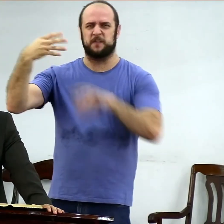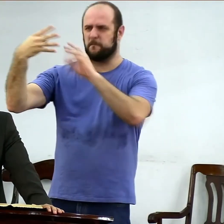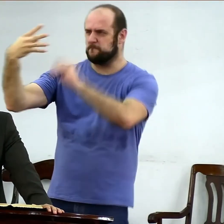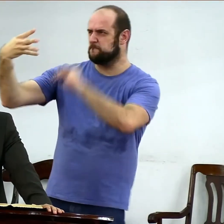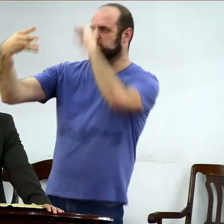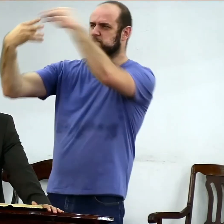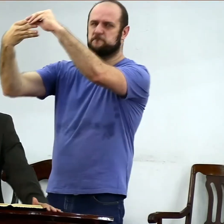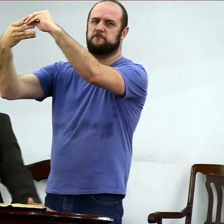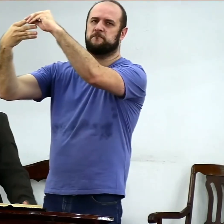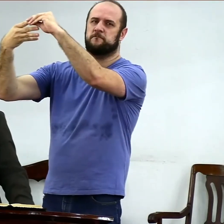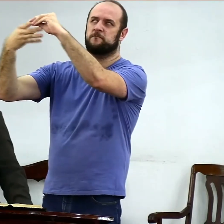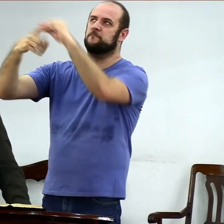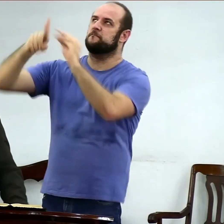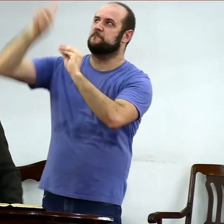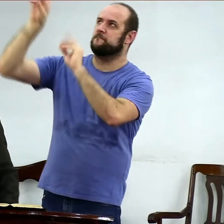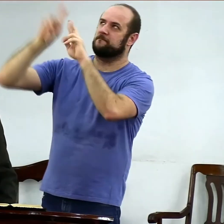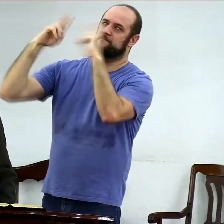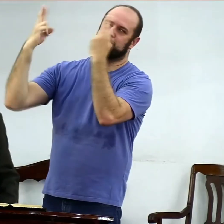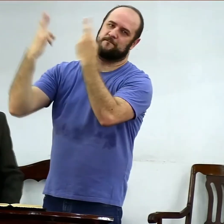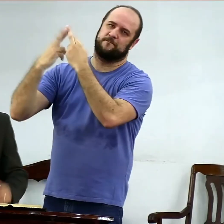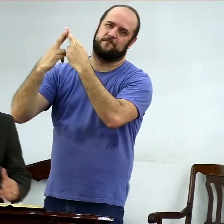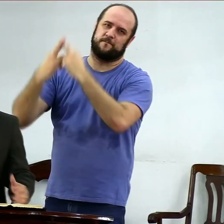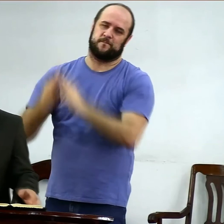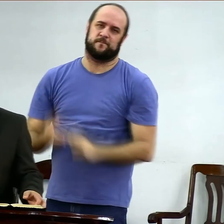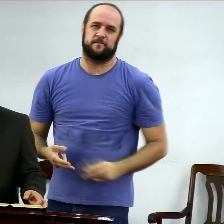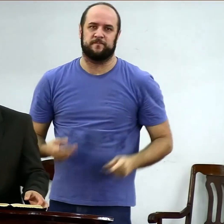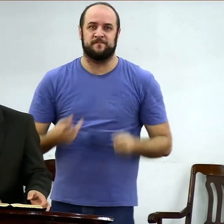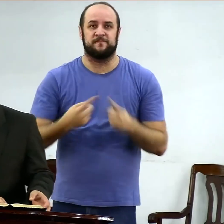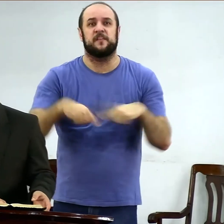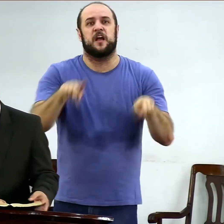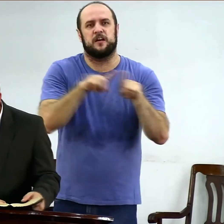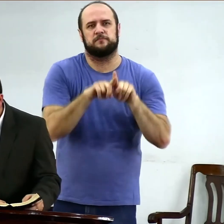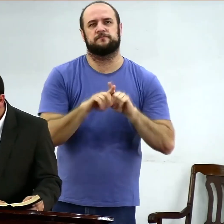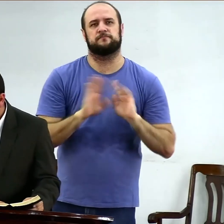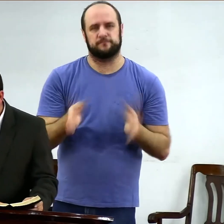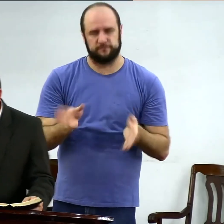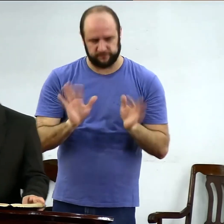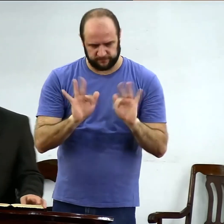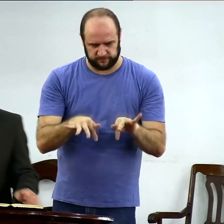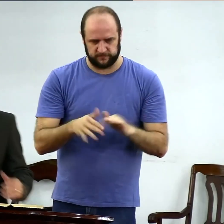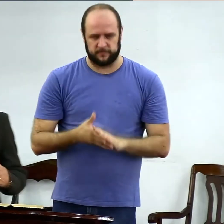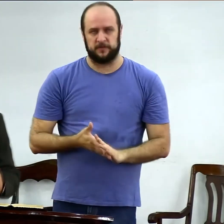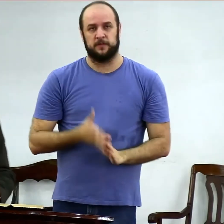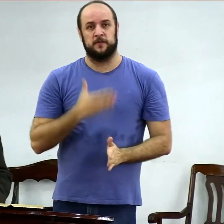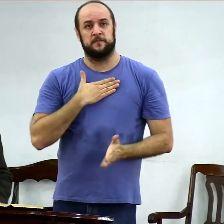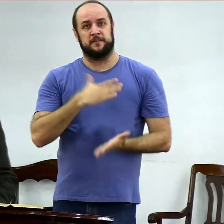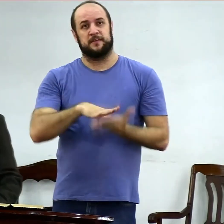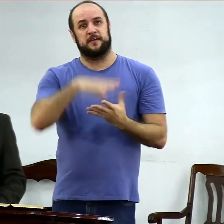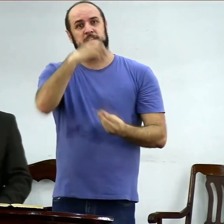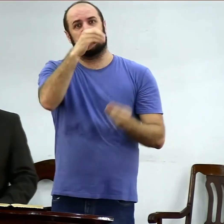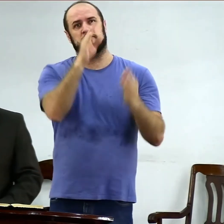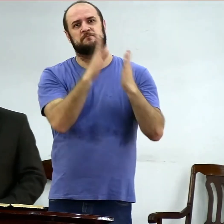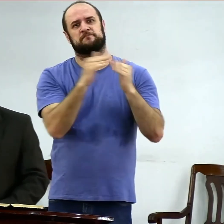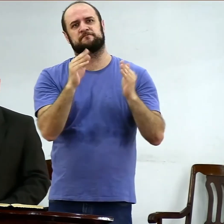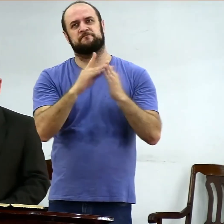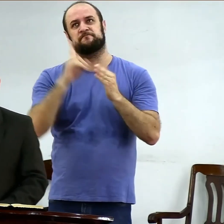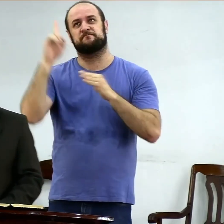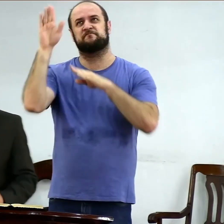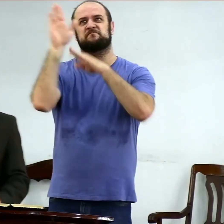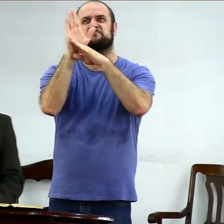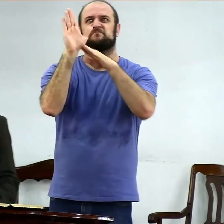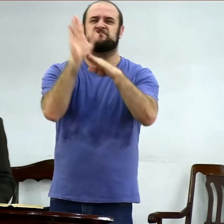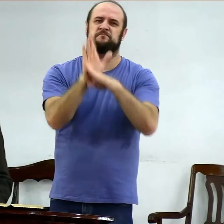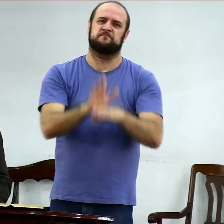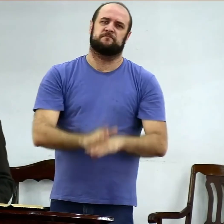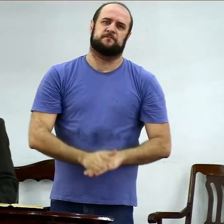e traz paz. Portanto, concluindo, a minha alma clama por socorro, e